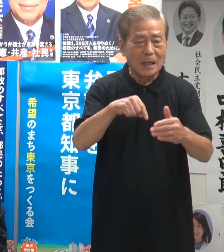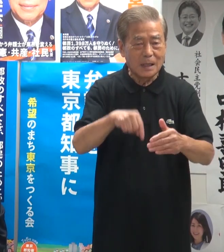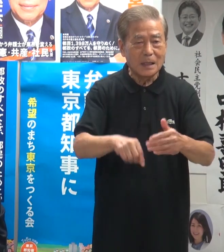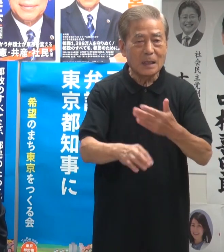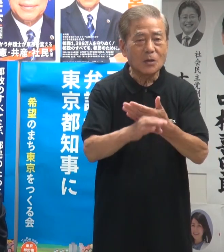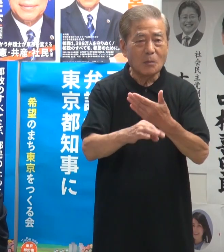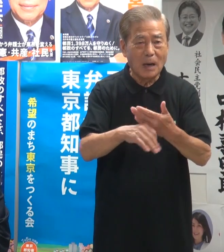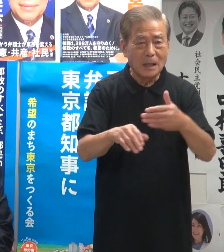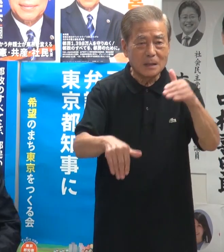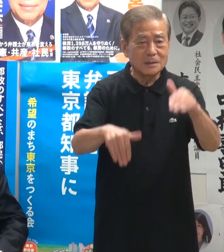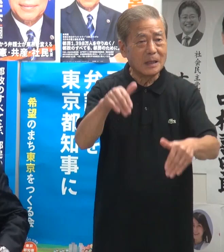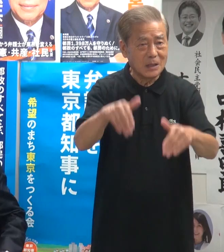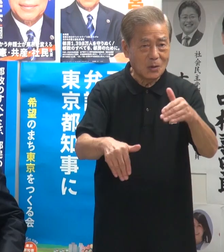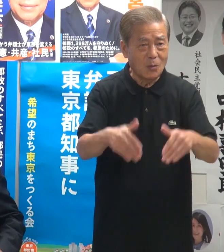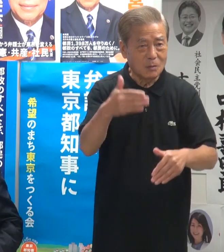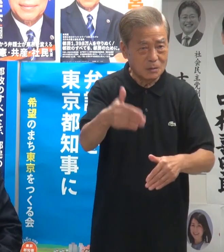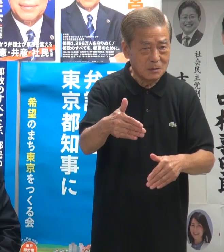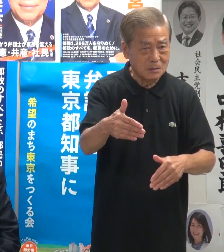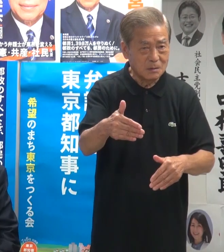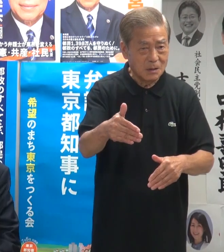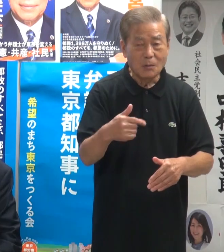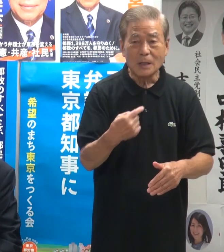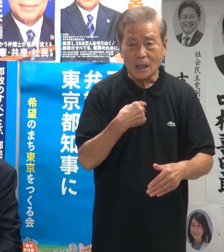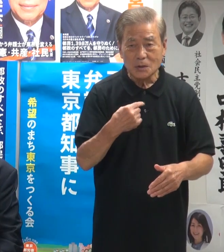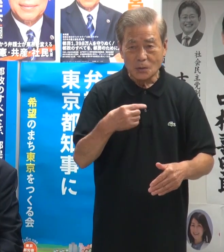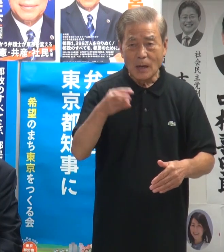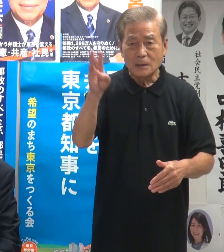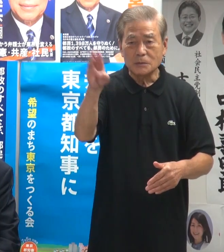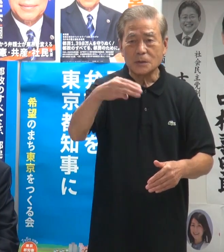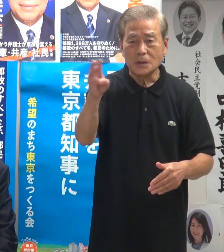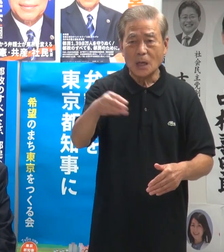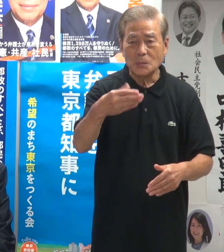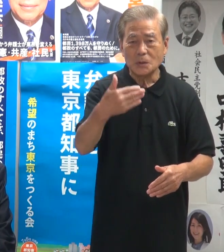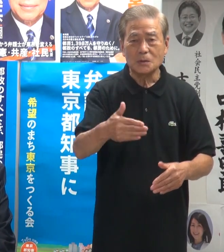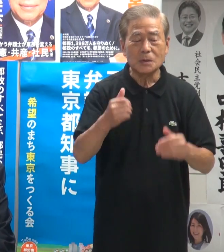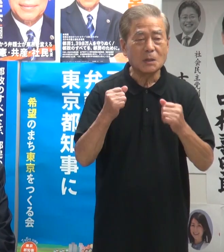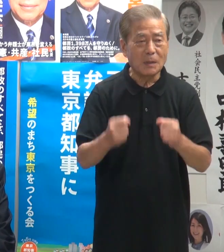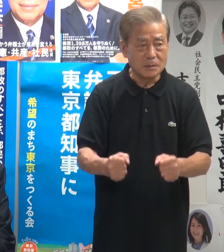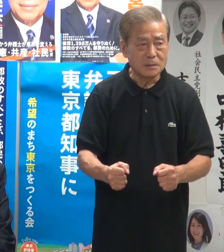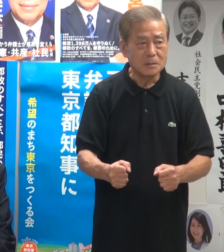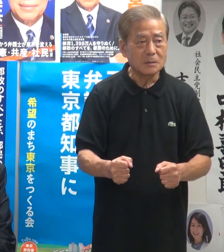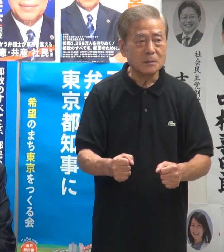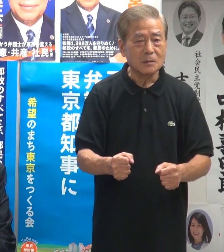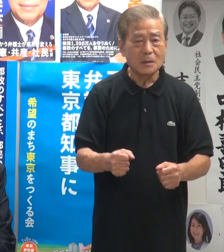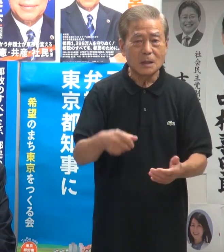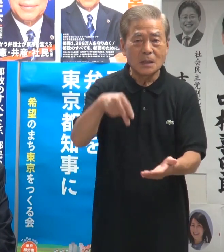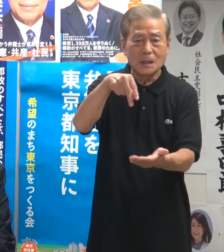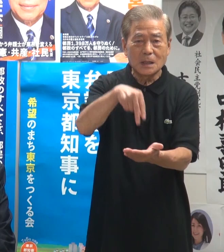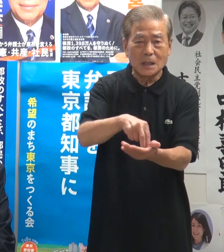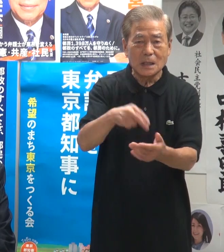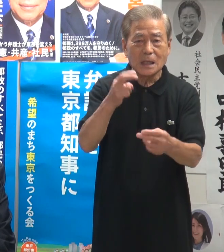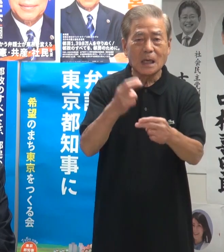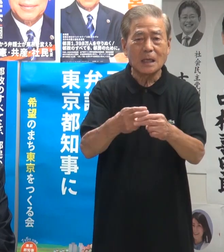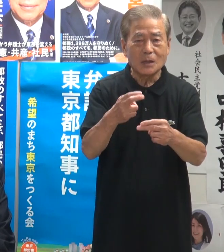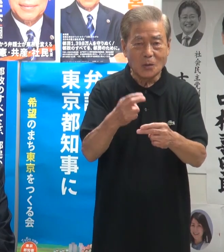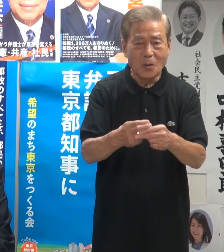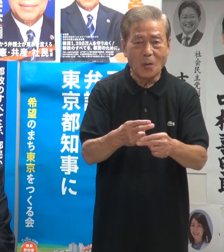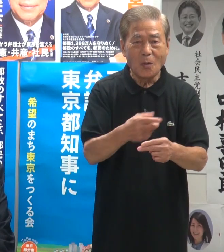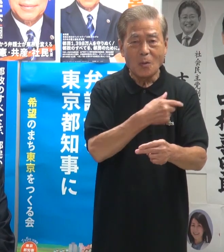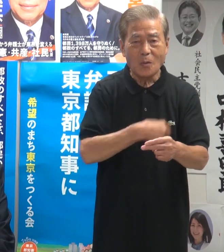と、私は杉並なんですけれども、相当立憲の候補者の方